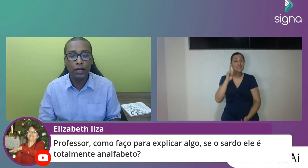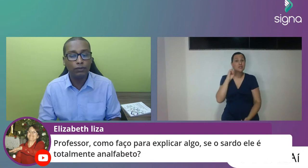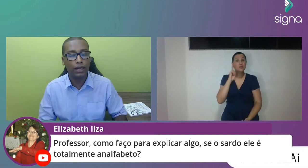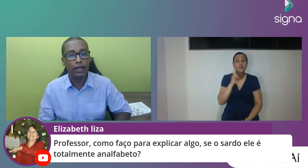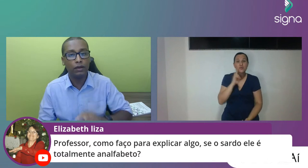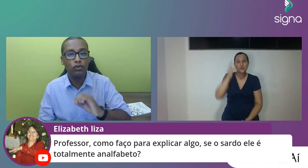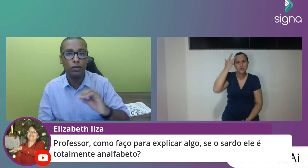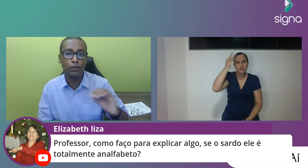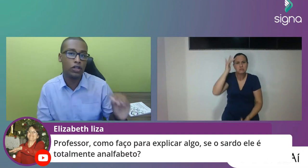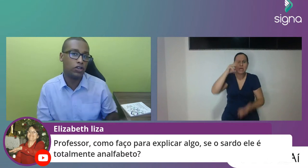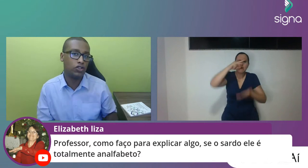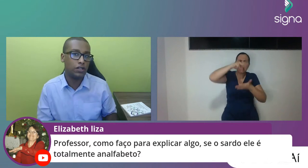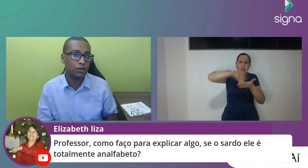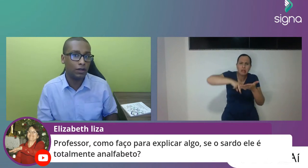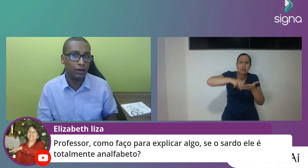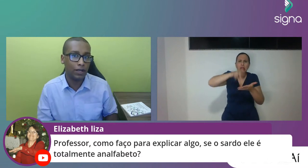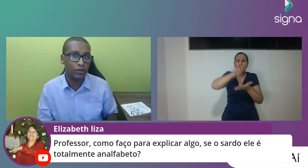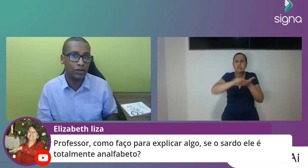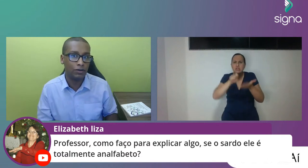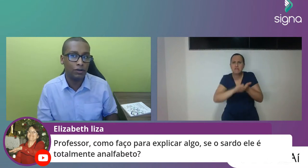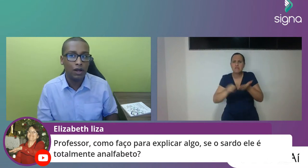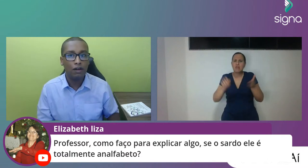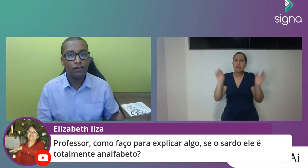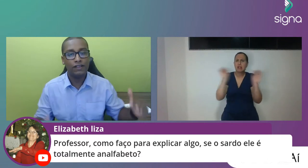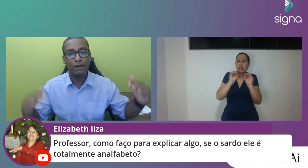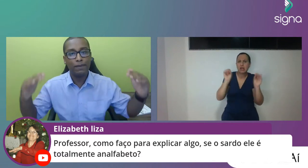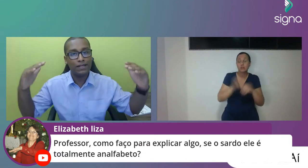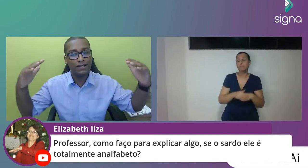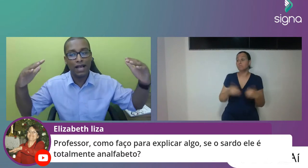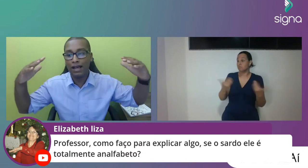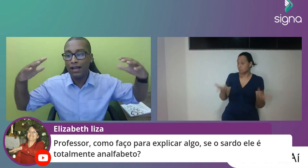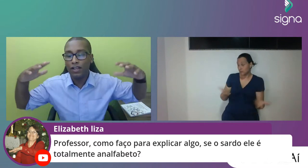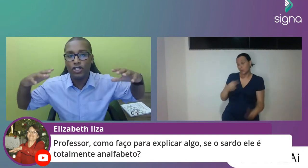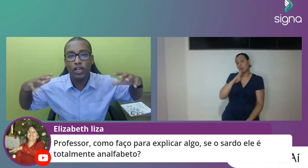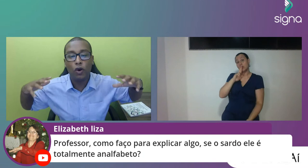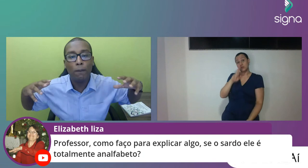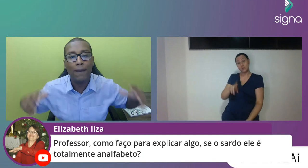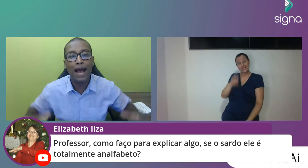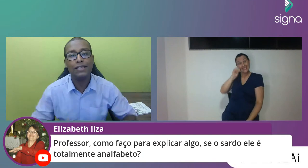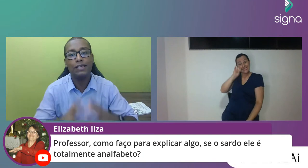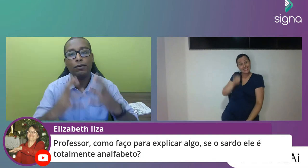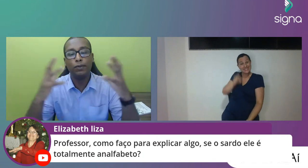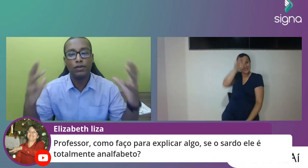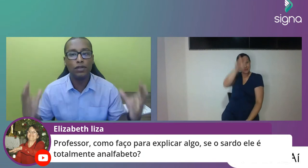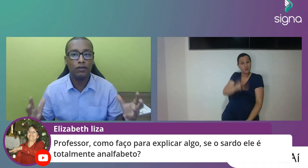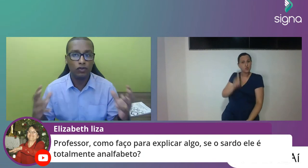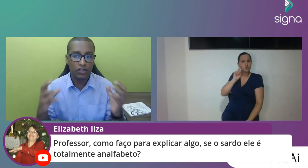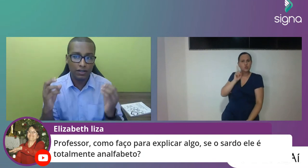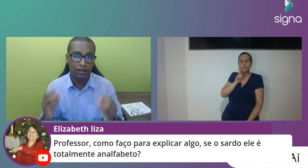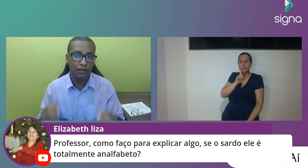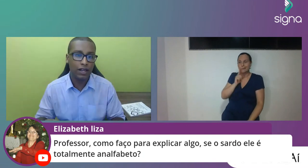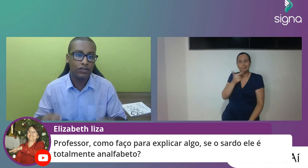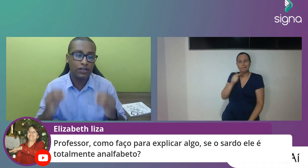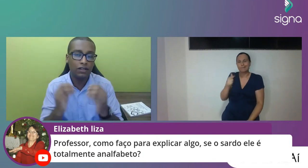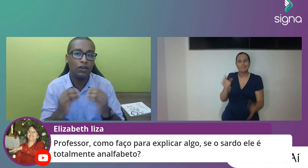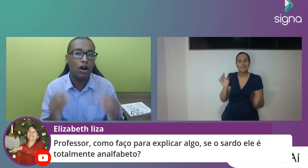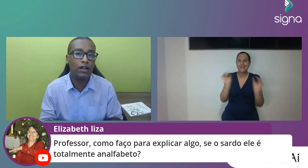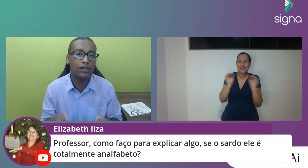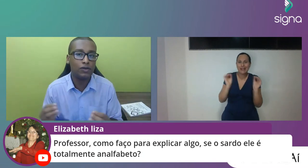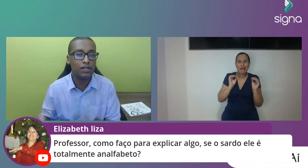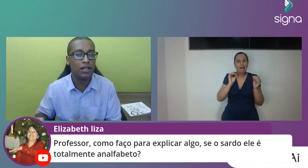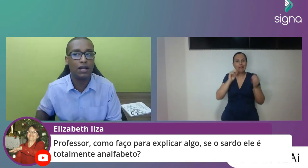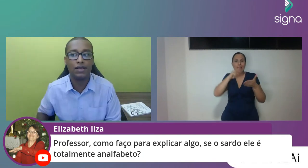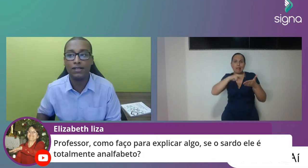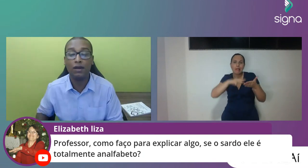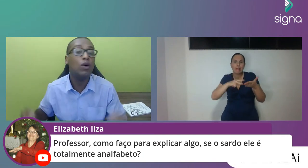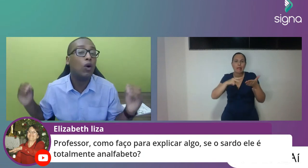o surdo não tem nenhum tipo de registro linguístico, você vai precisar de o máximo possível de estratégias que